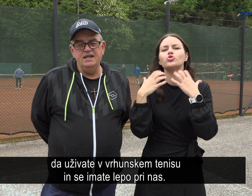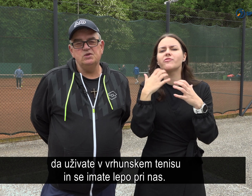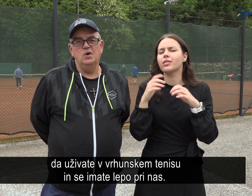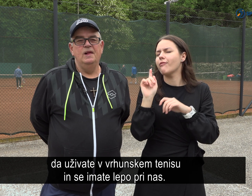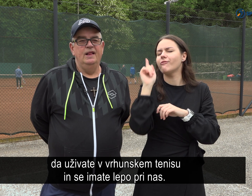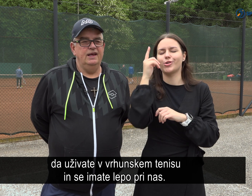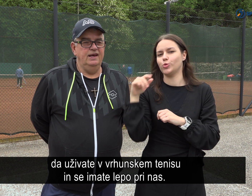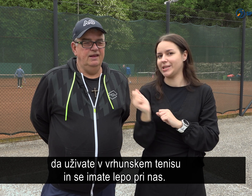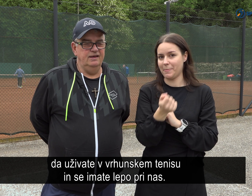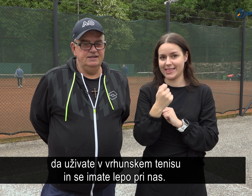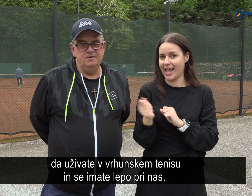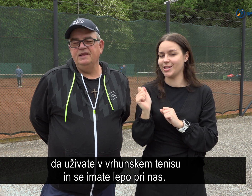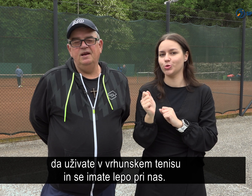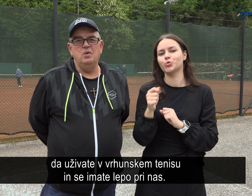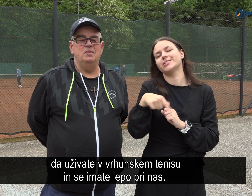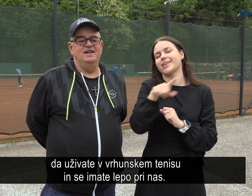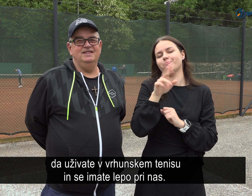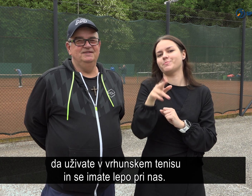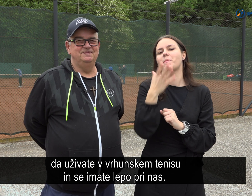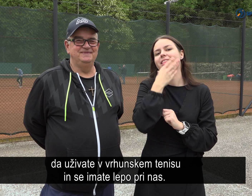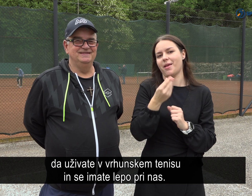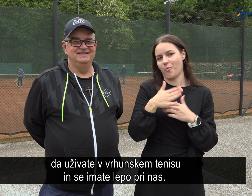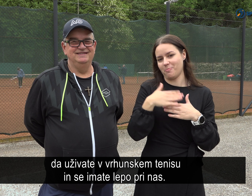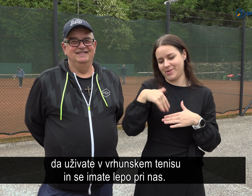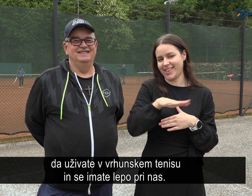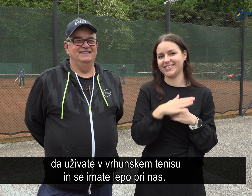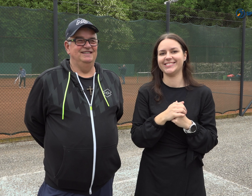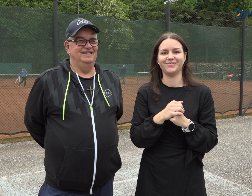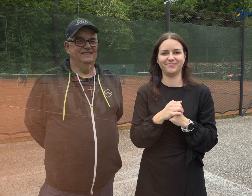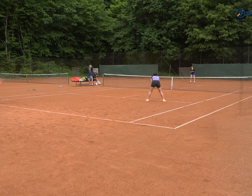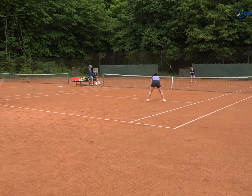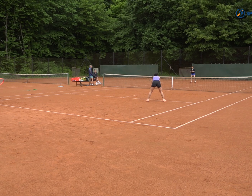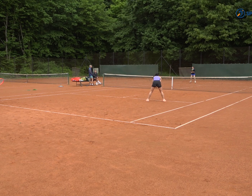vrhunskem tenisu in se imate lepo pri nas.